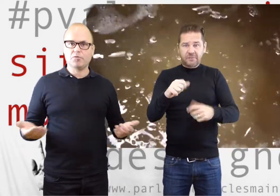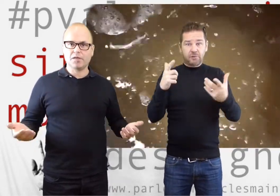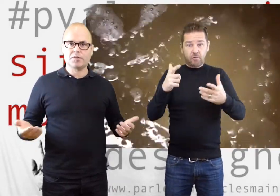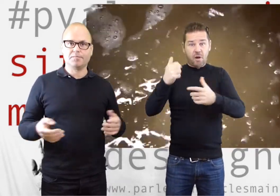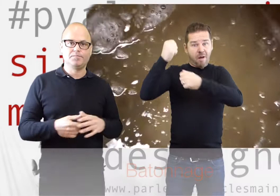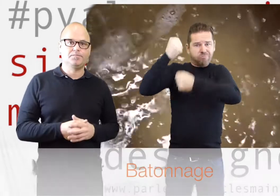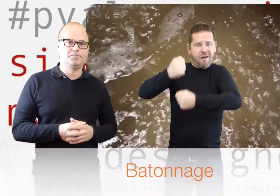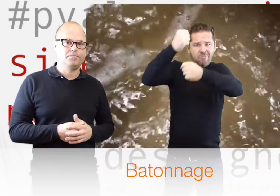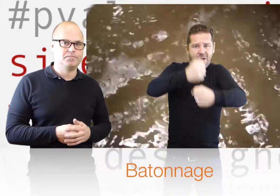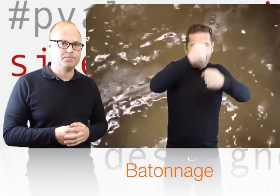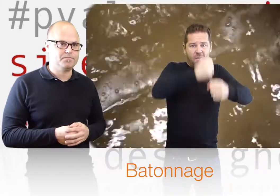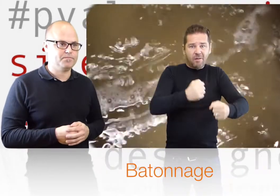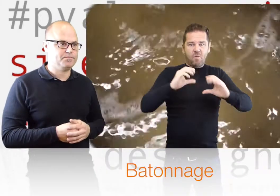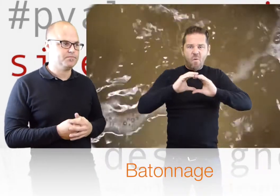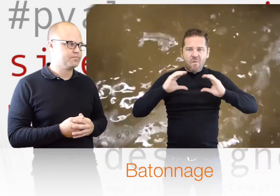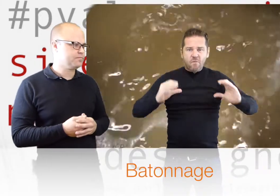s'appelle le bâtonnage.